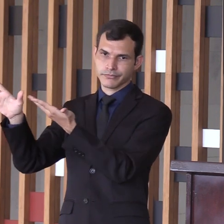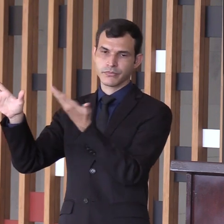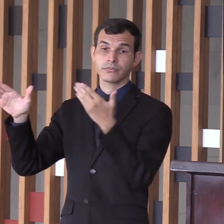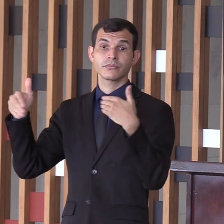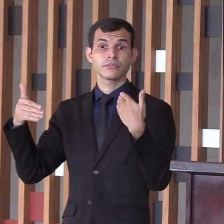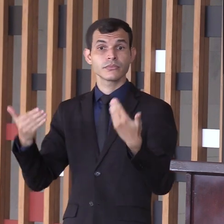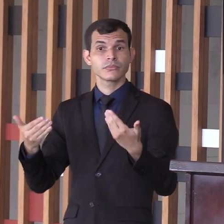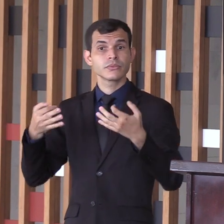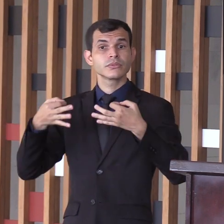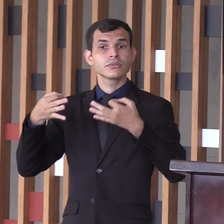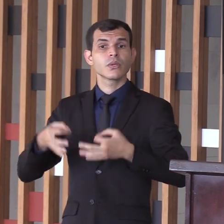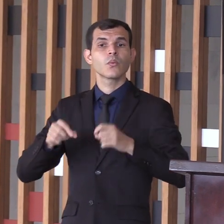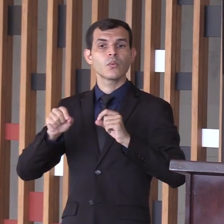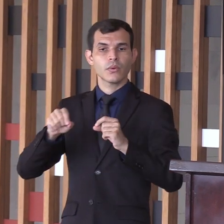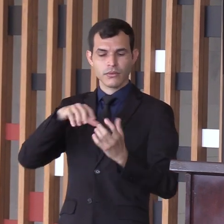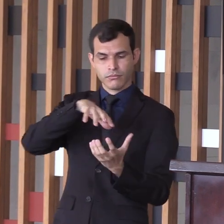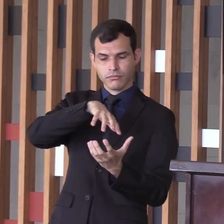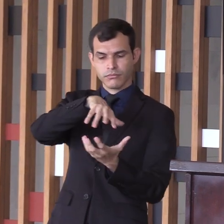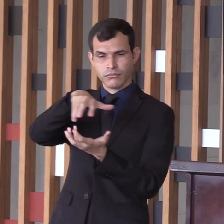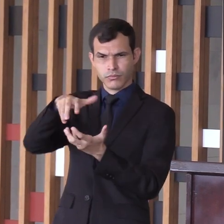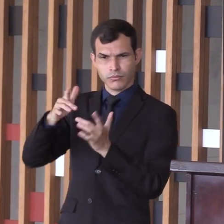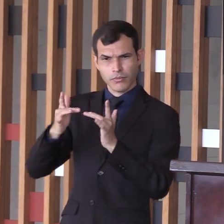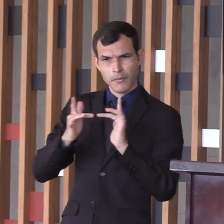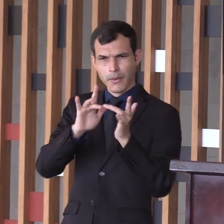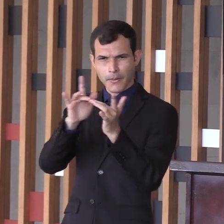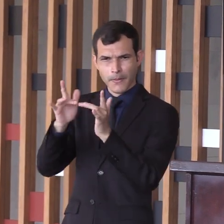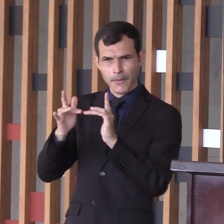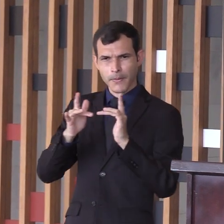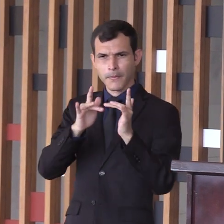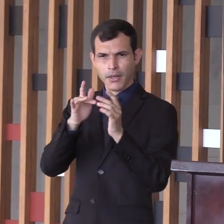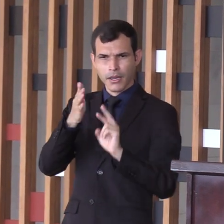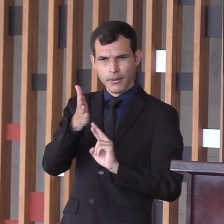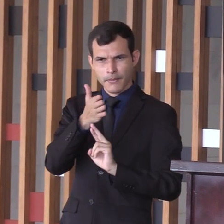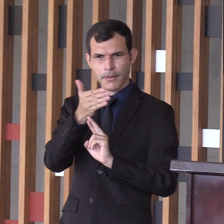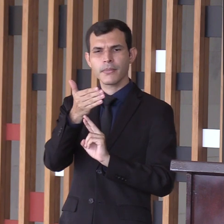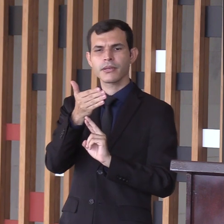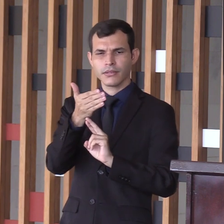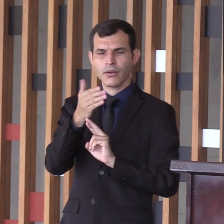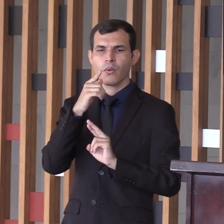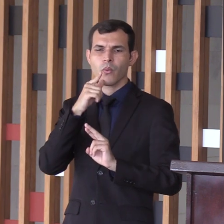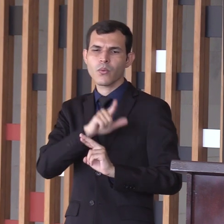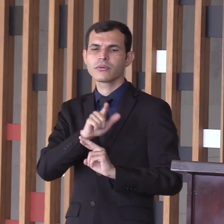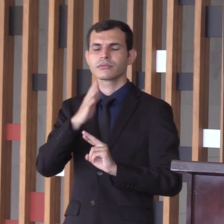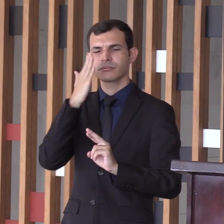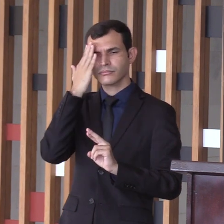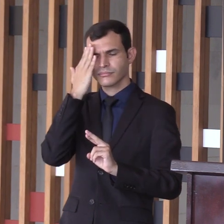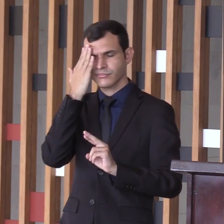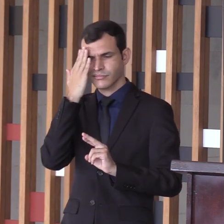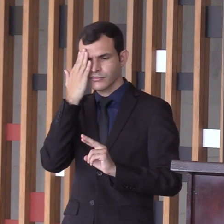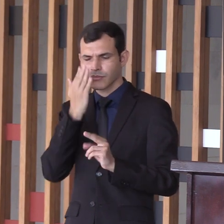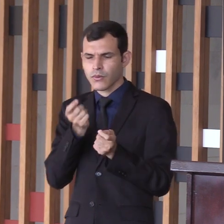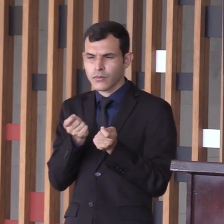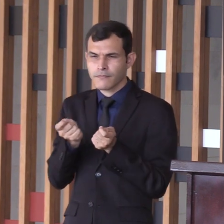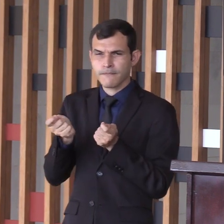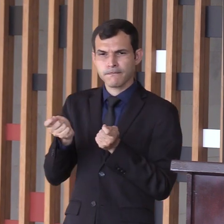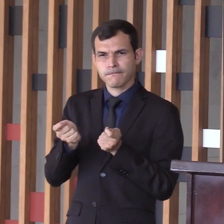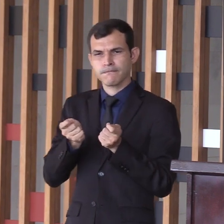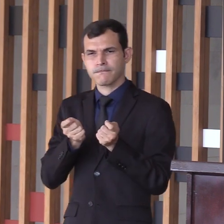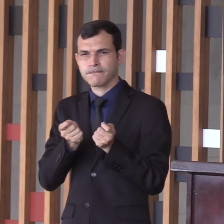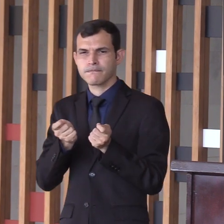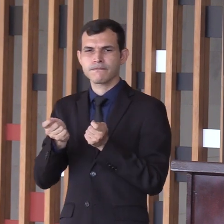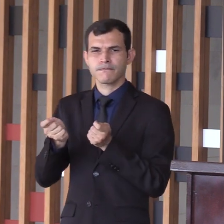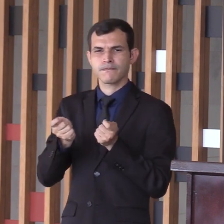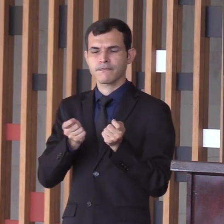nossos diplomatas saberão conduzir a posição brasileira e teremos condições de, muito em